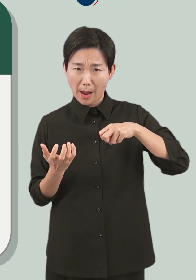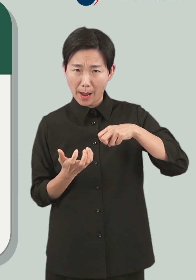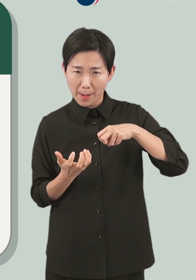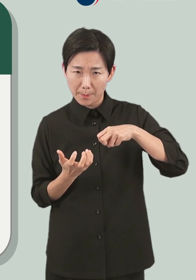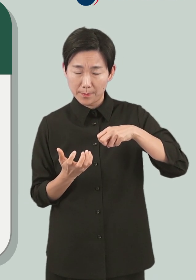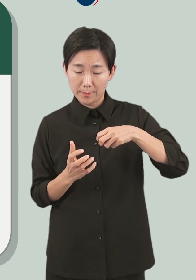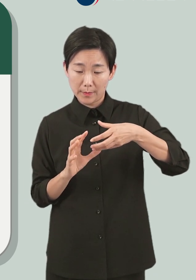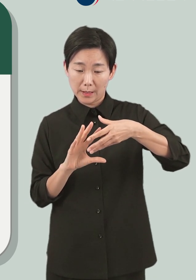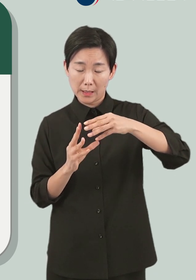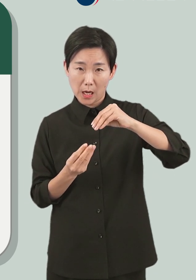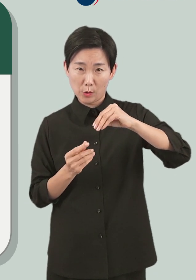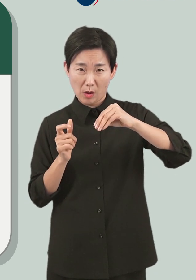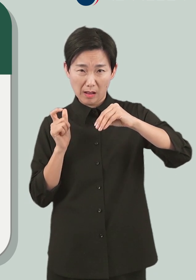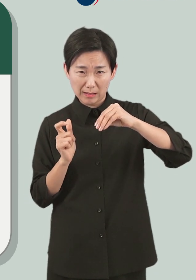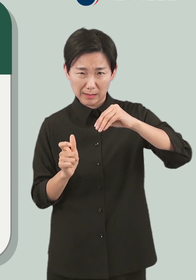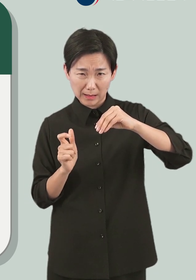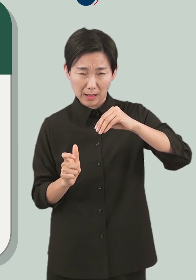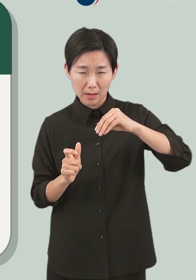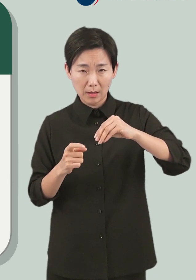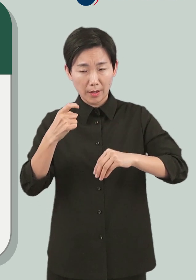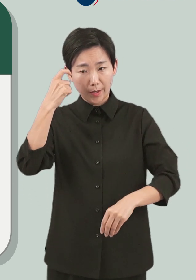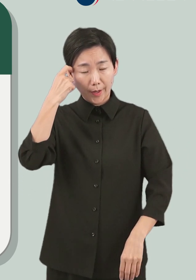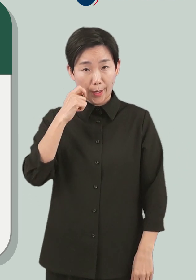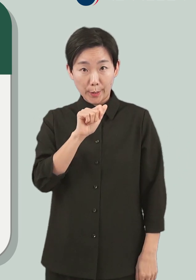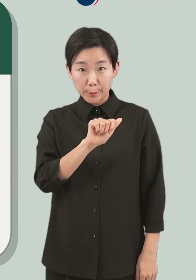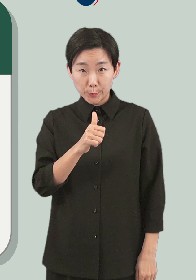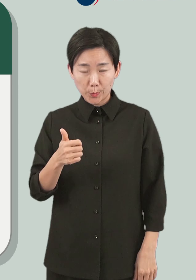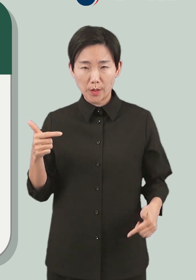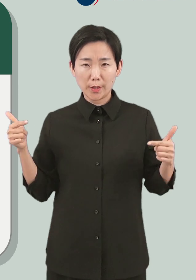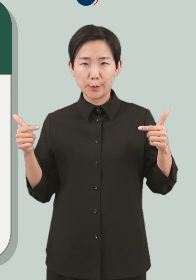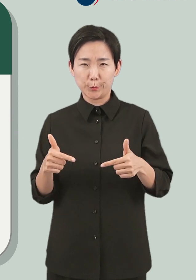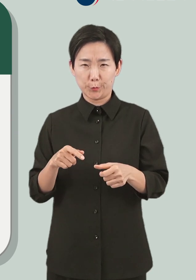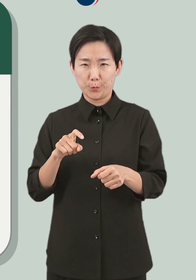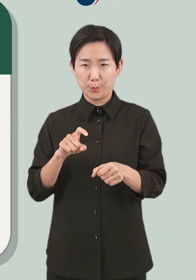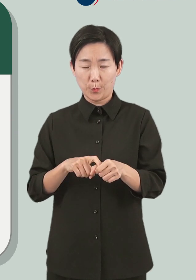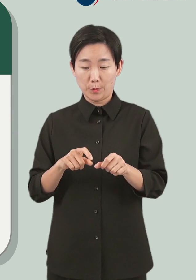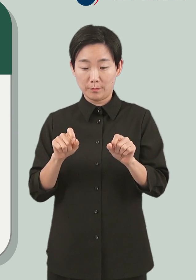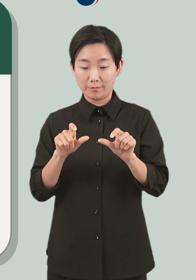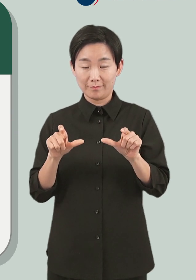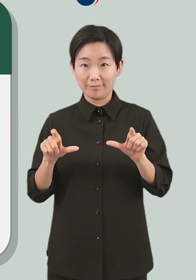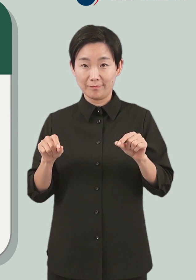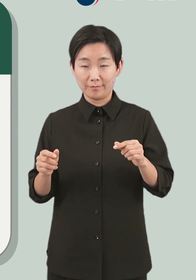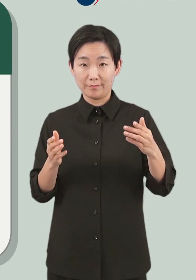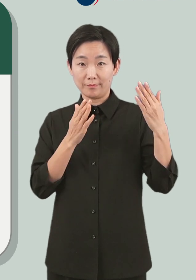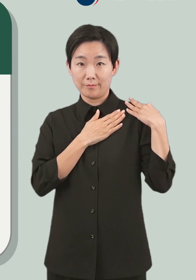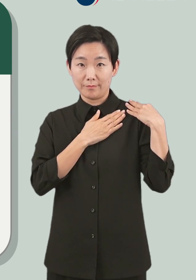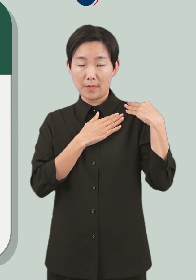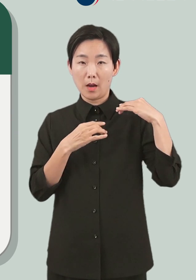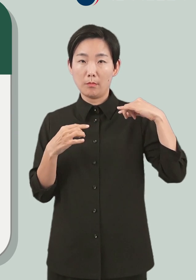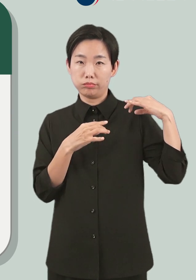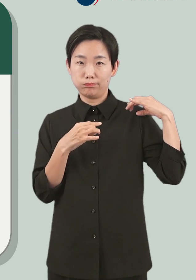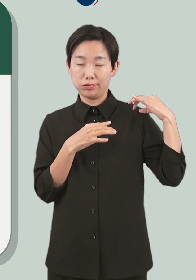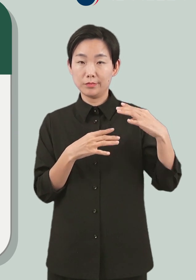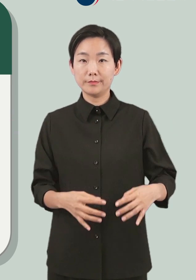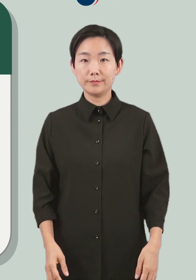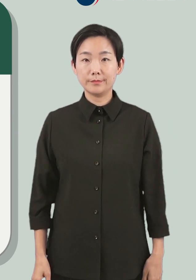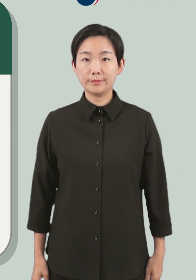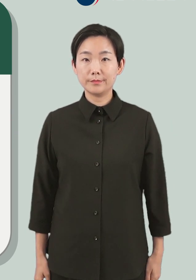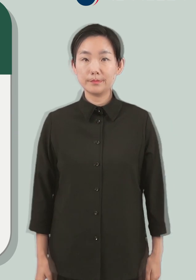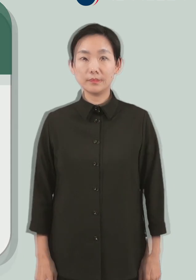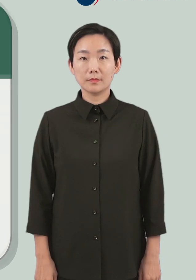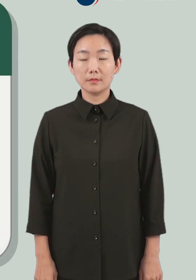팔, 다리, 어깨 및 발의 근육 및 관절 통증, 경직 및 마비를 감소 및 완화해줍니다.